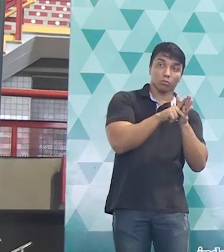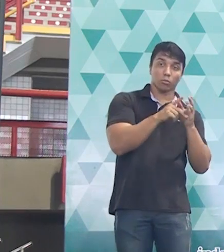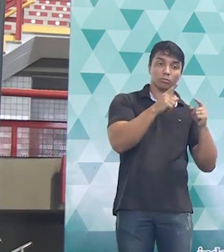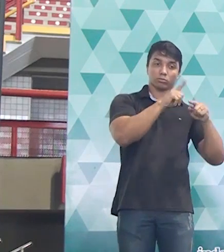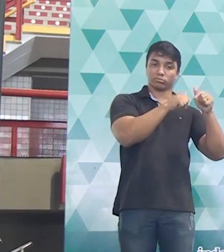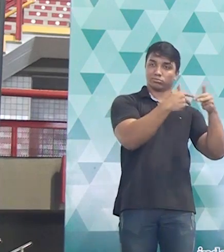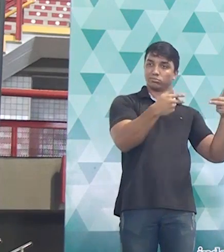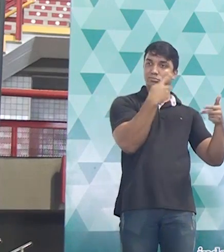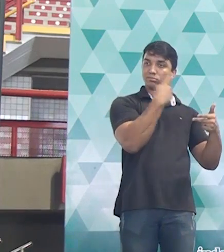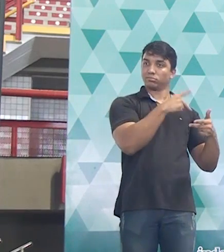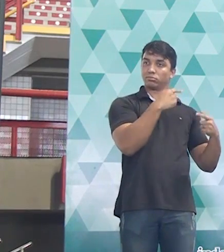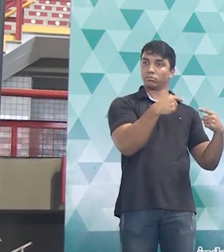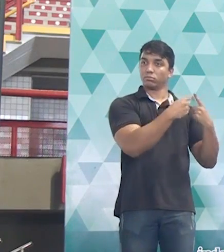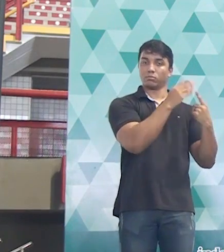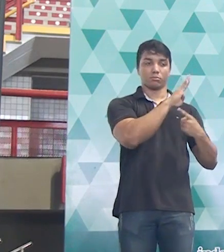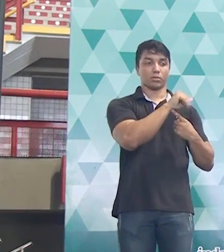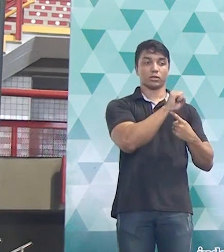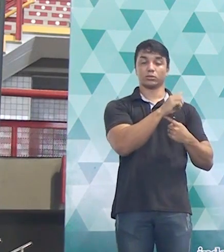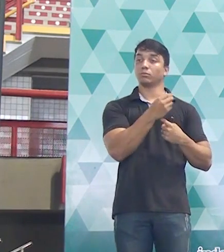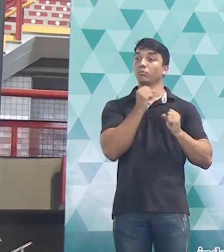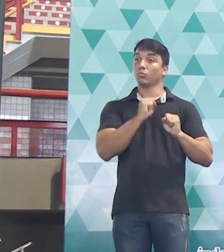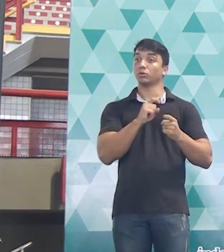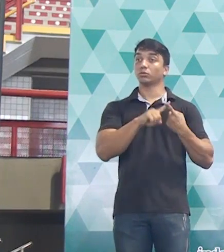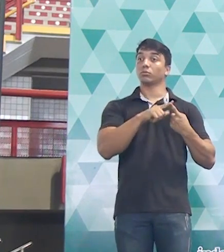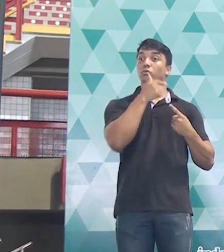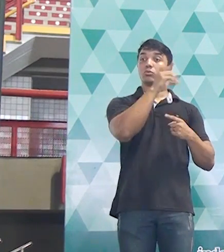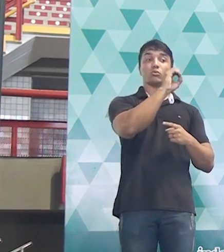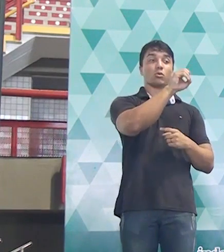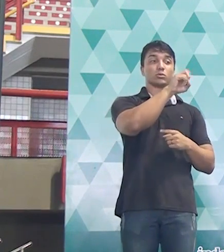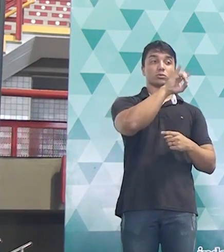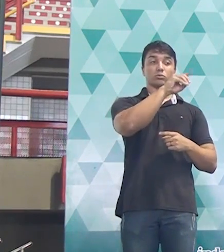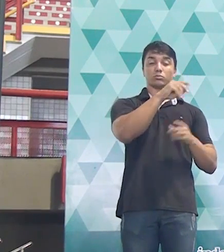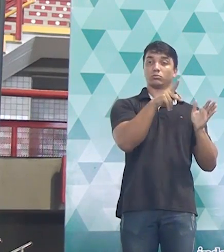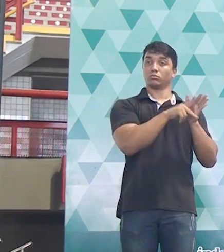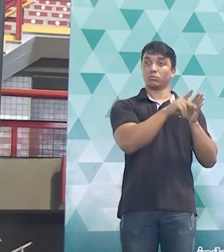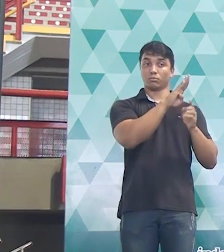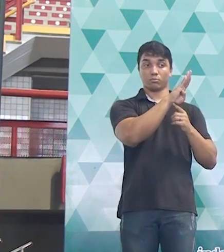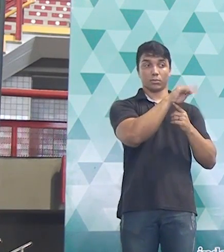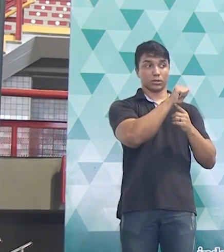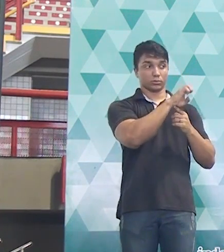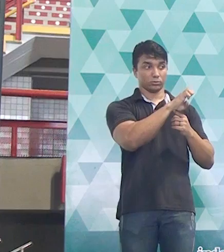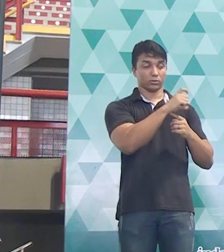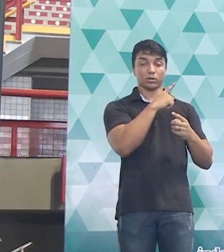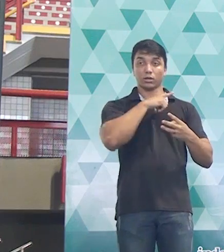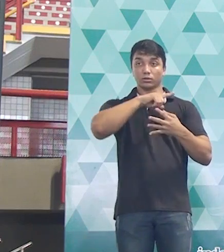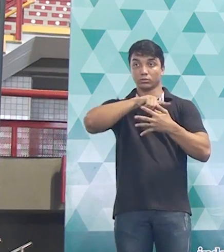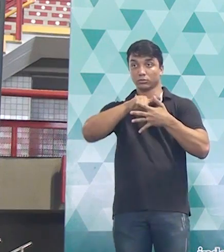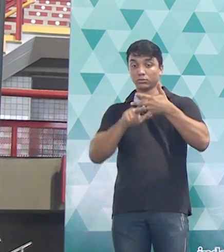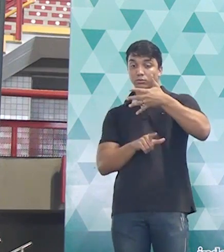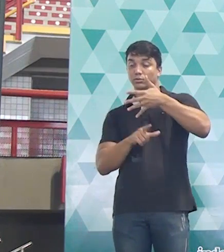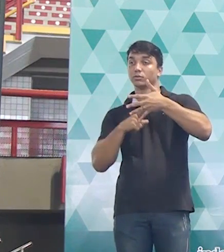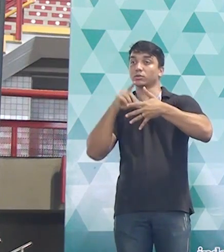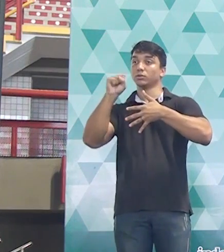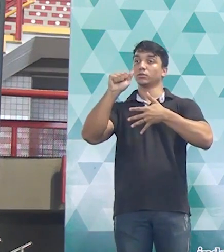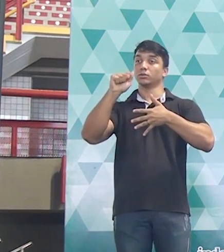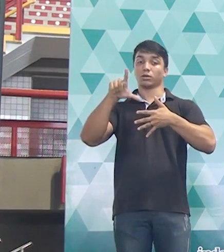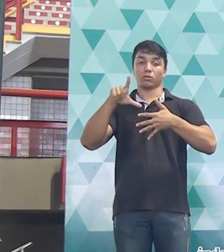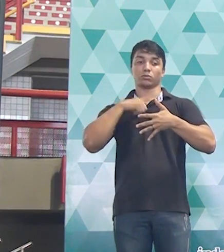básico, pode ser um óxido básico. Eu tenho 5 opções e são 5